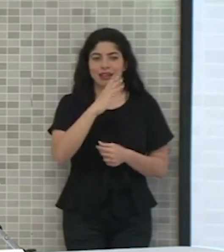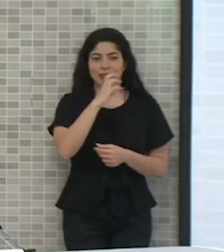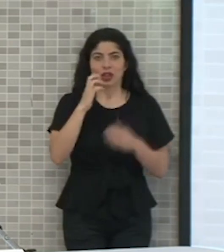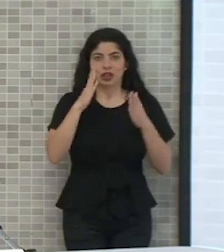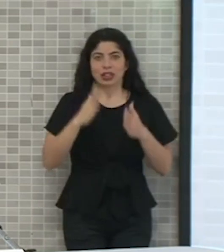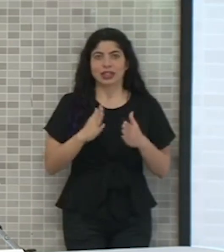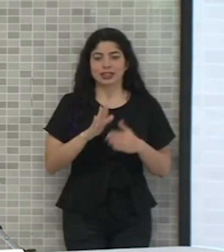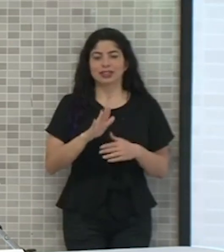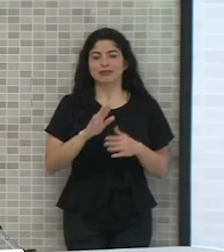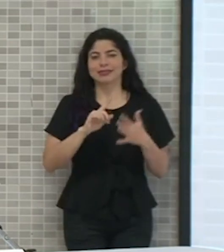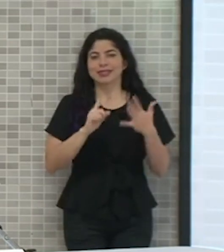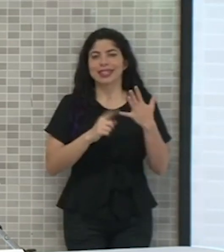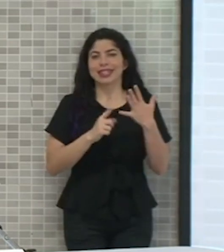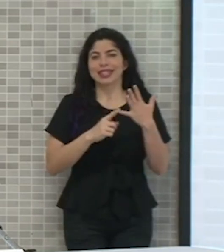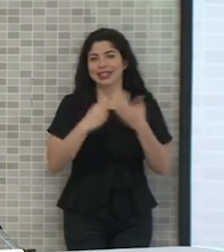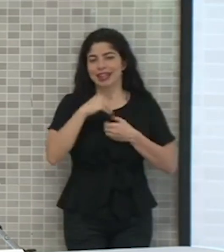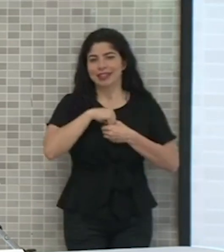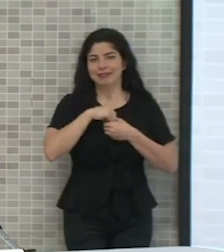costarricense.